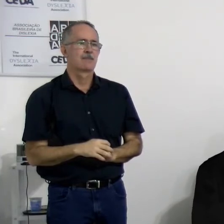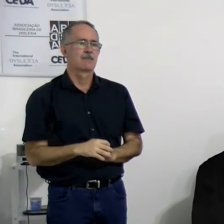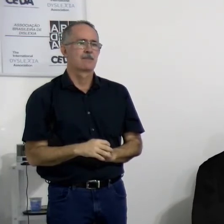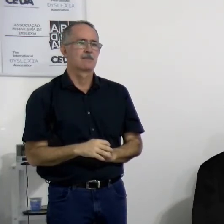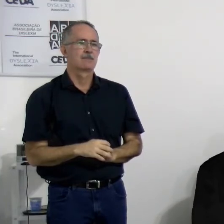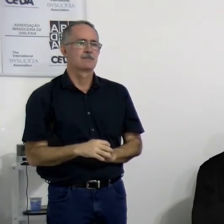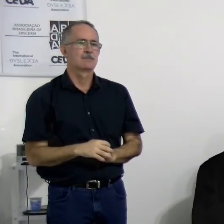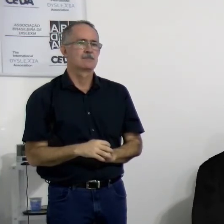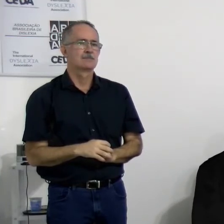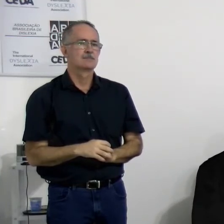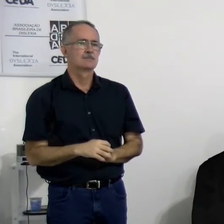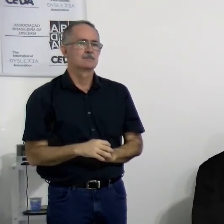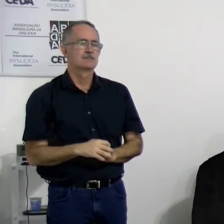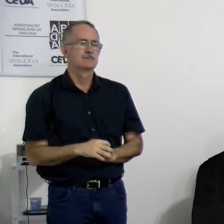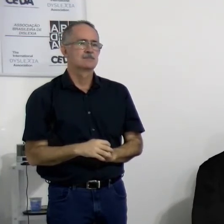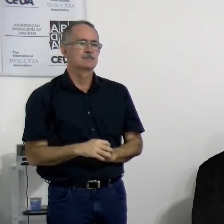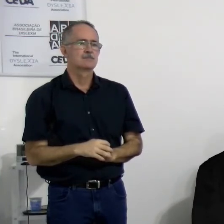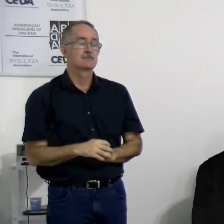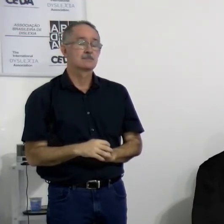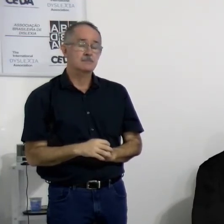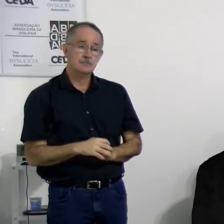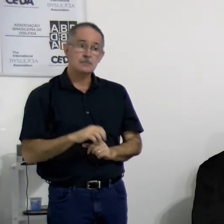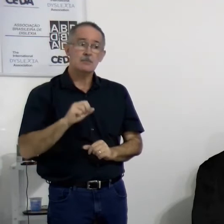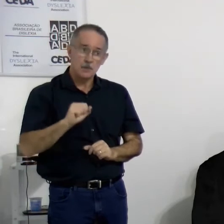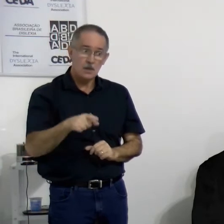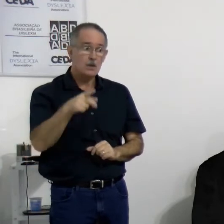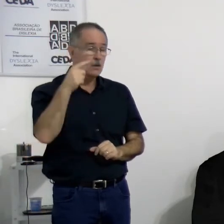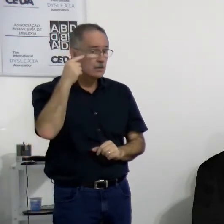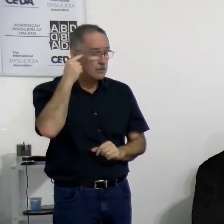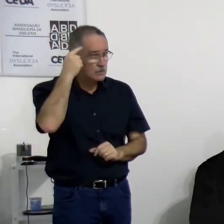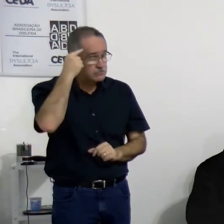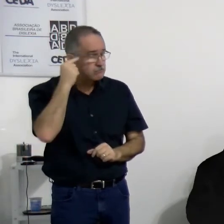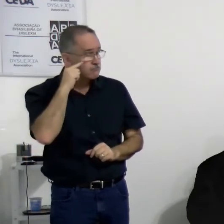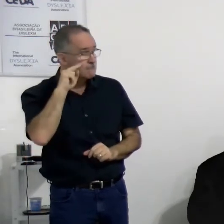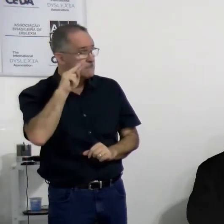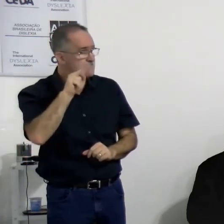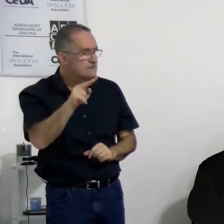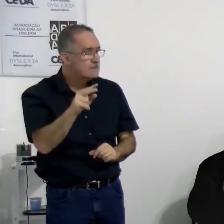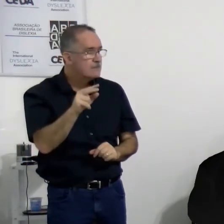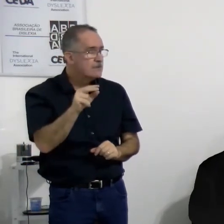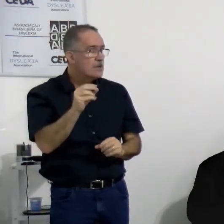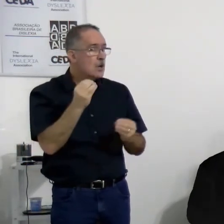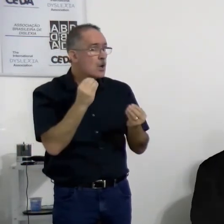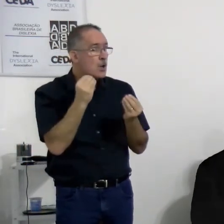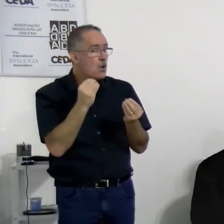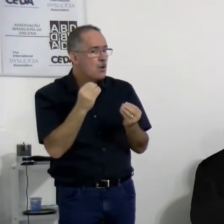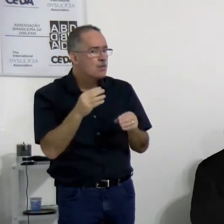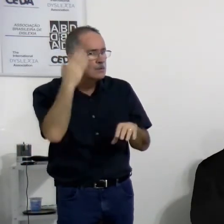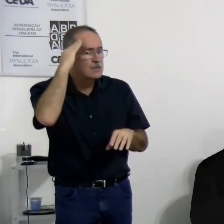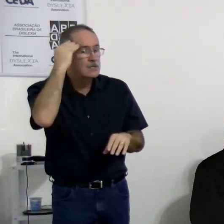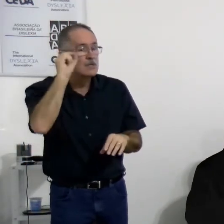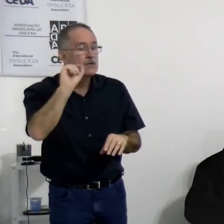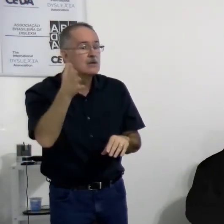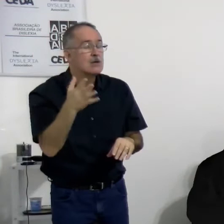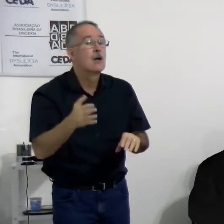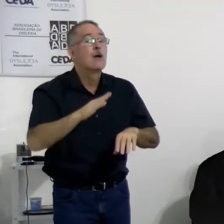piece is super important. Quando você faz diagnóstico precoce, o mais importante é esse dado